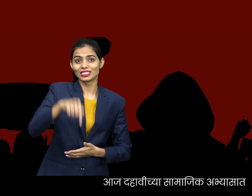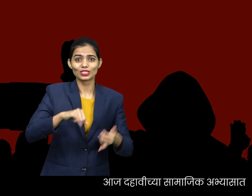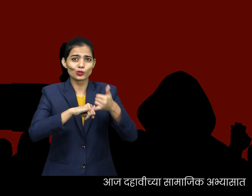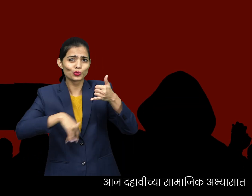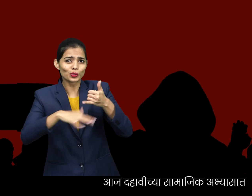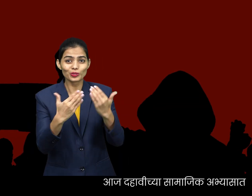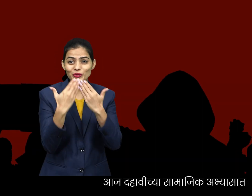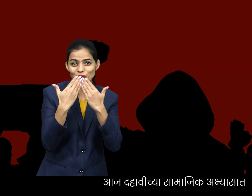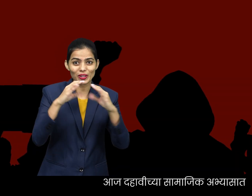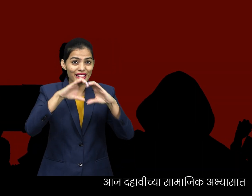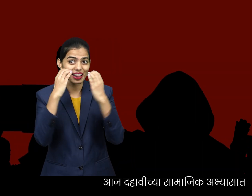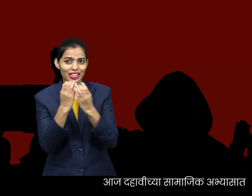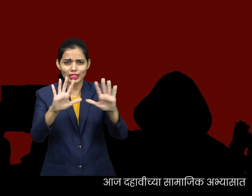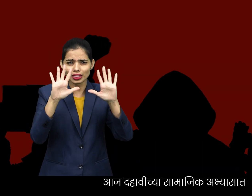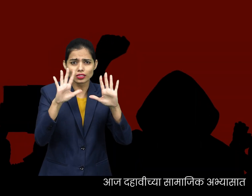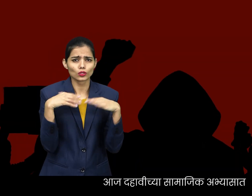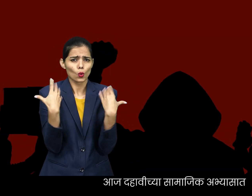आज 10वीच्या सामाजिक अभ्यासात